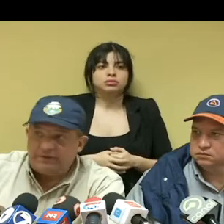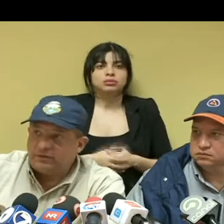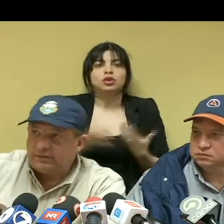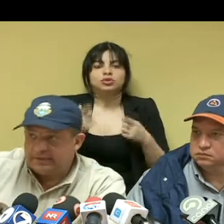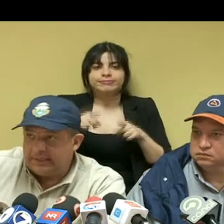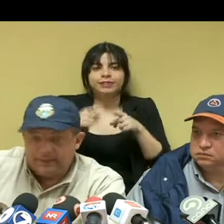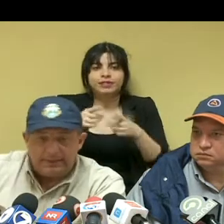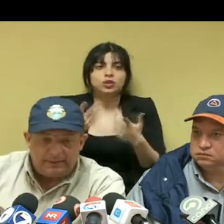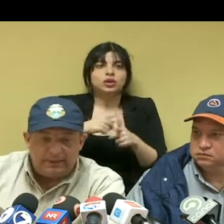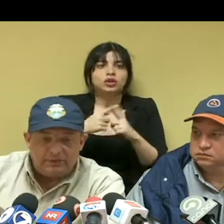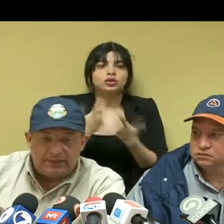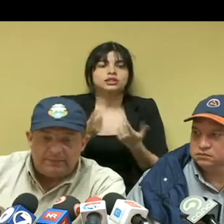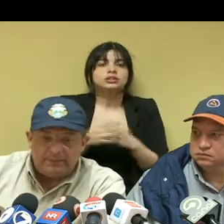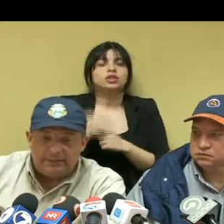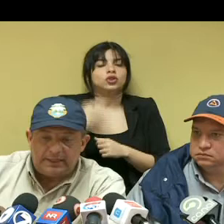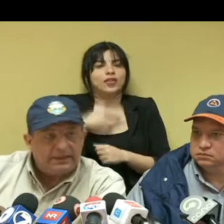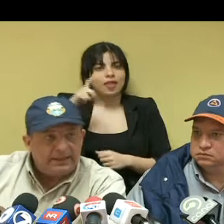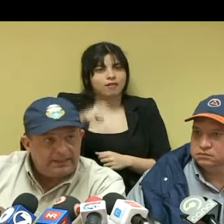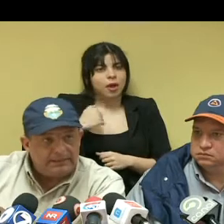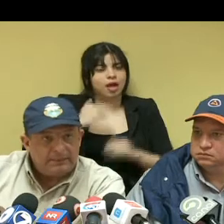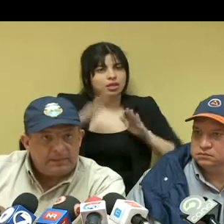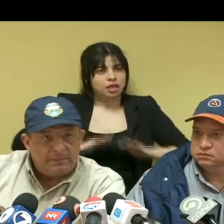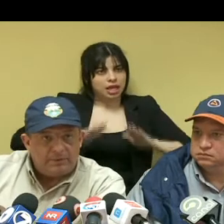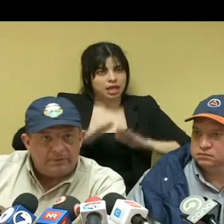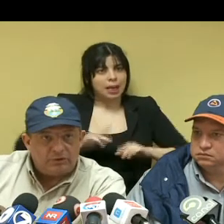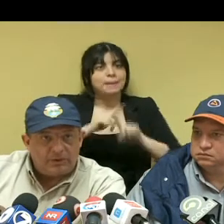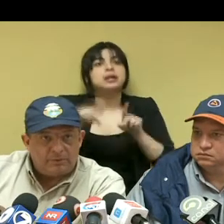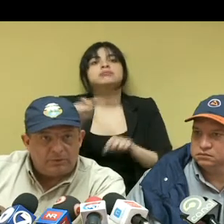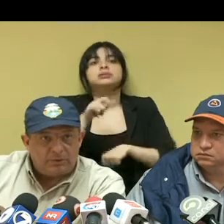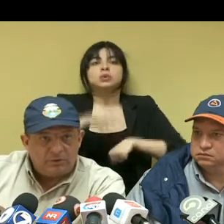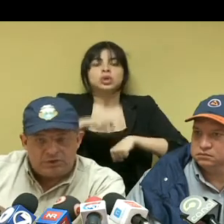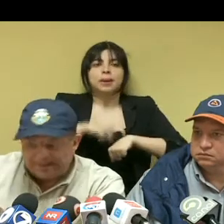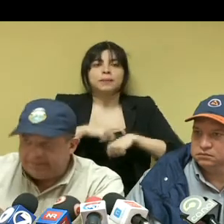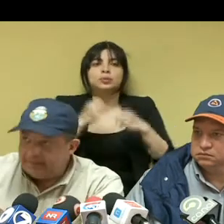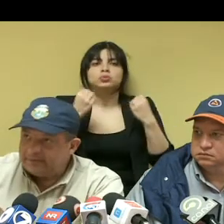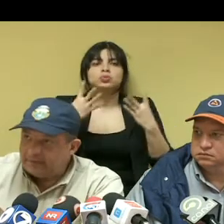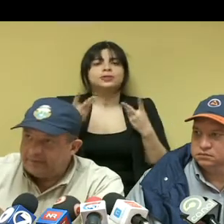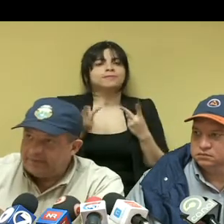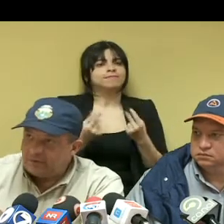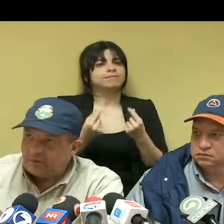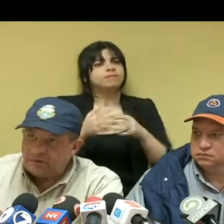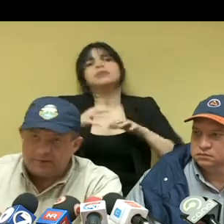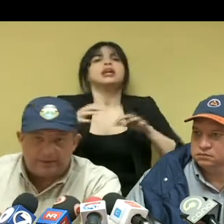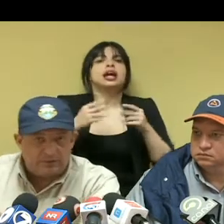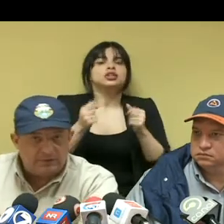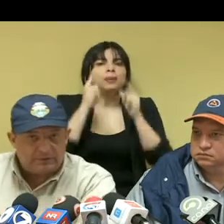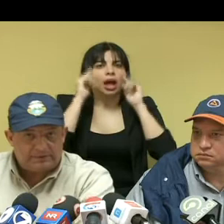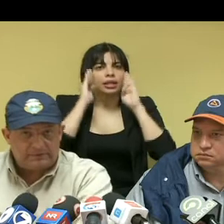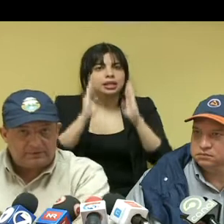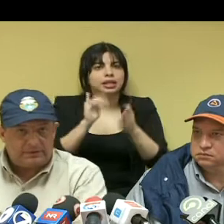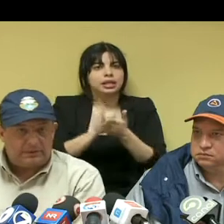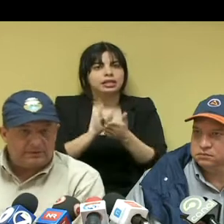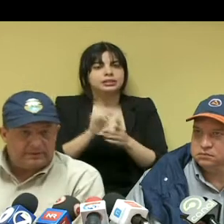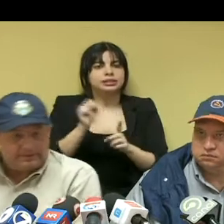los efectos. Así es que tenemos que tener tranquilidad, pero al mismo tiempo mucha rapidez en la reacción con que atendamos